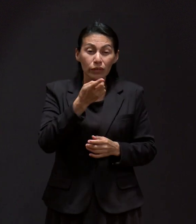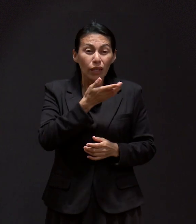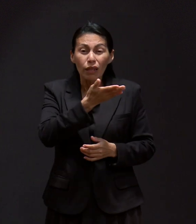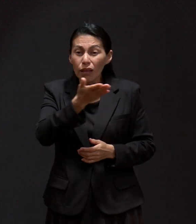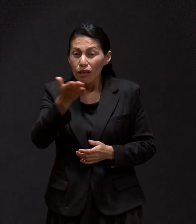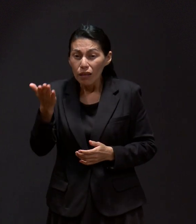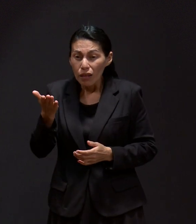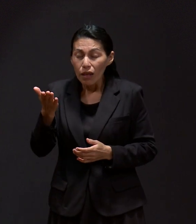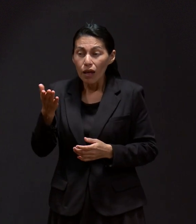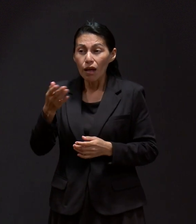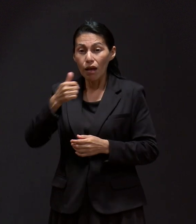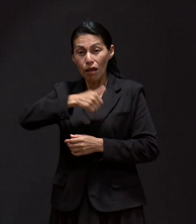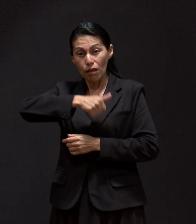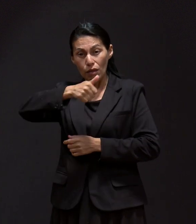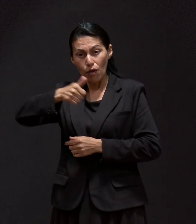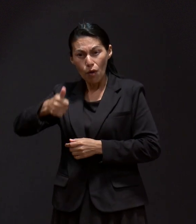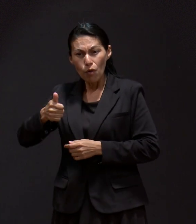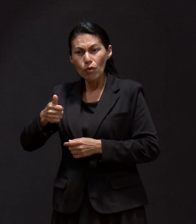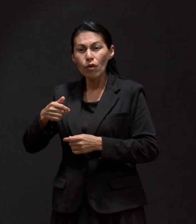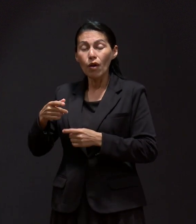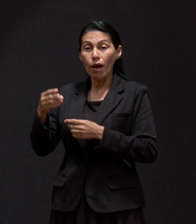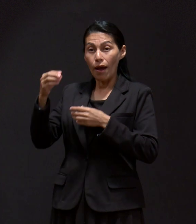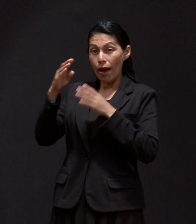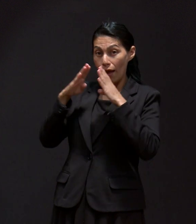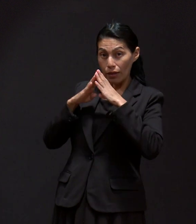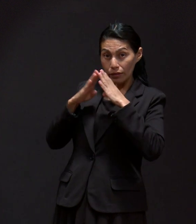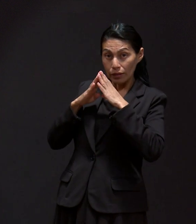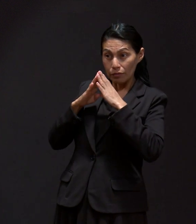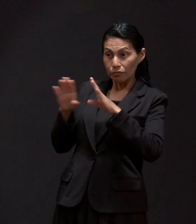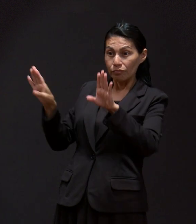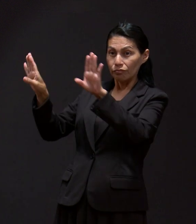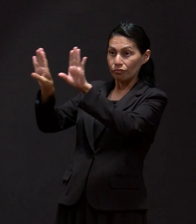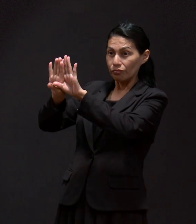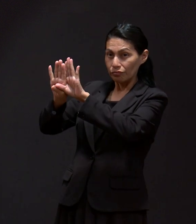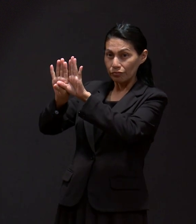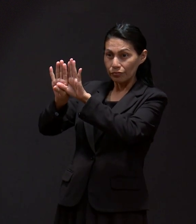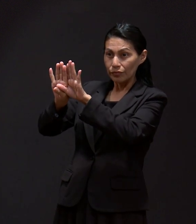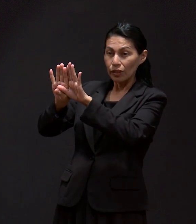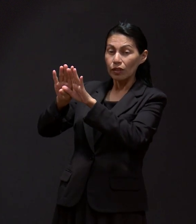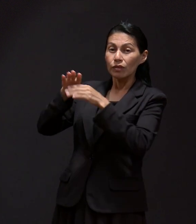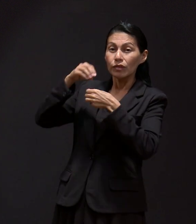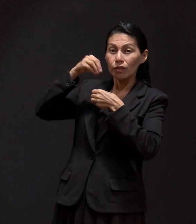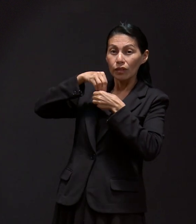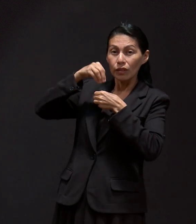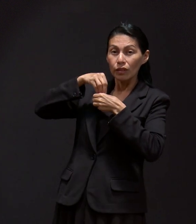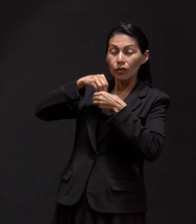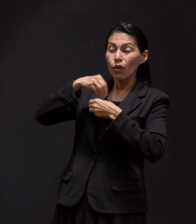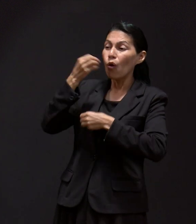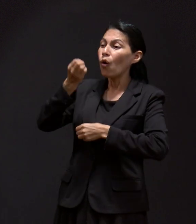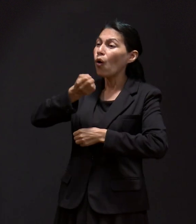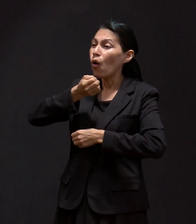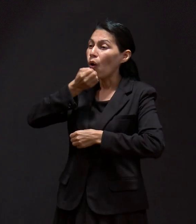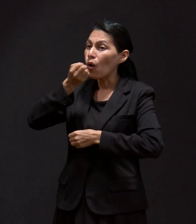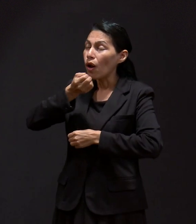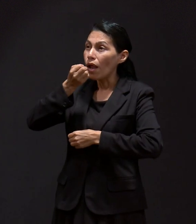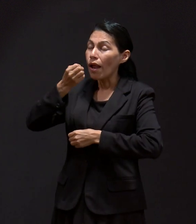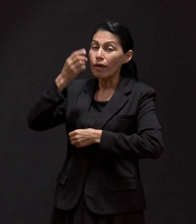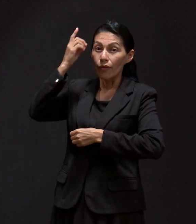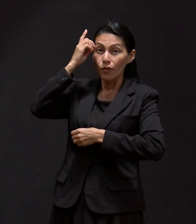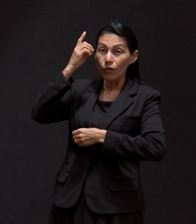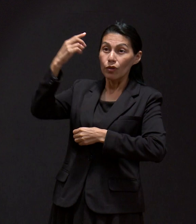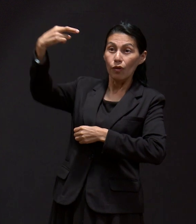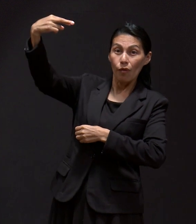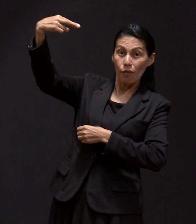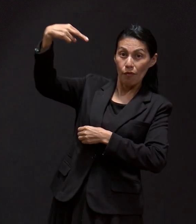que debemos cerrar nuestra puerta y orar a nuestro padre que está en secreto y nuestro padre que ve en secreto